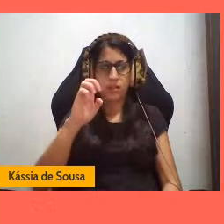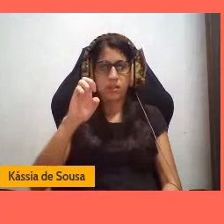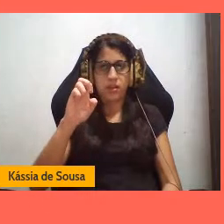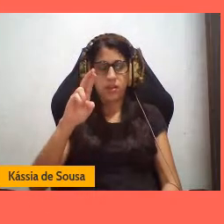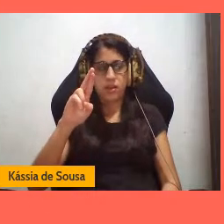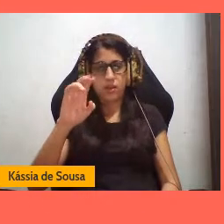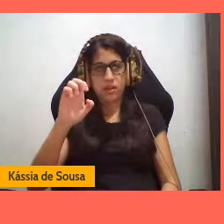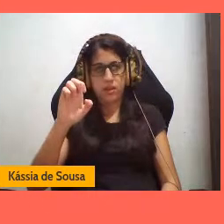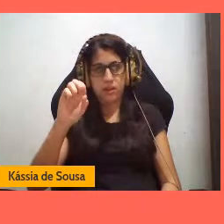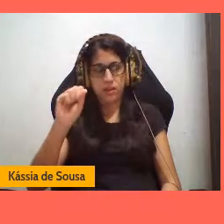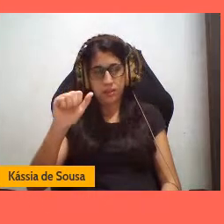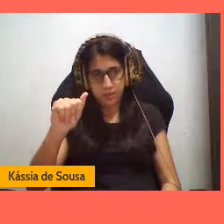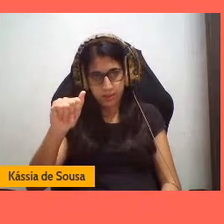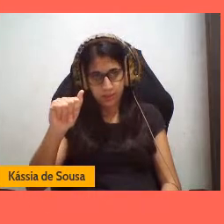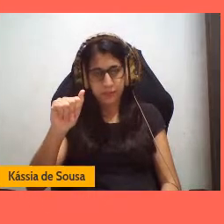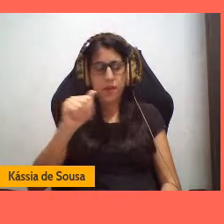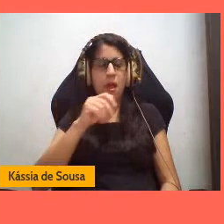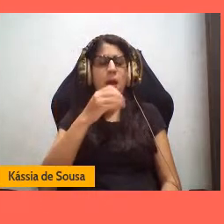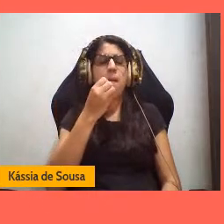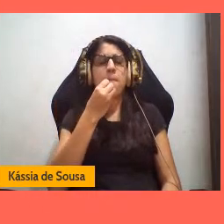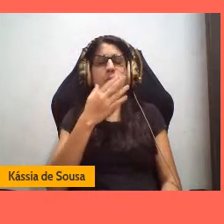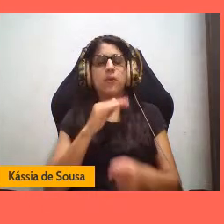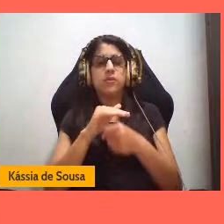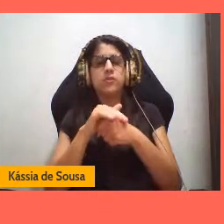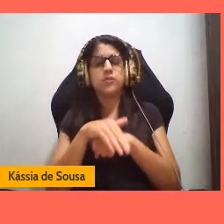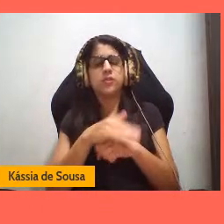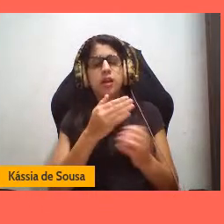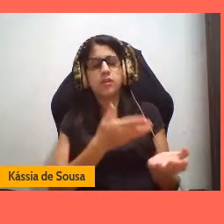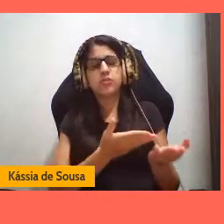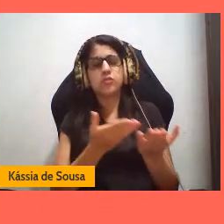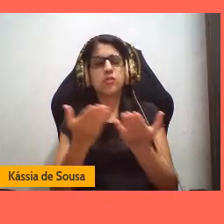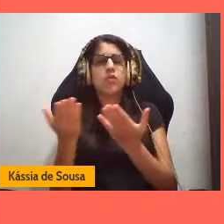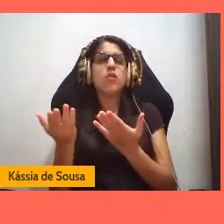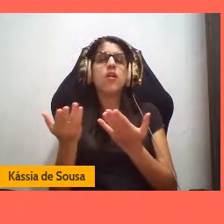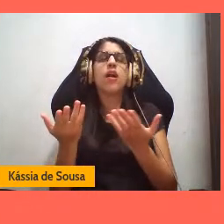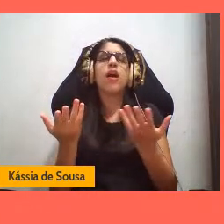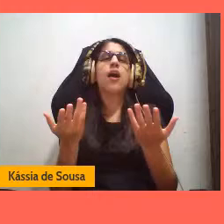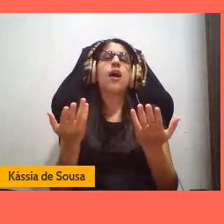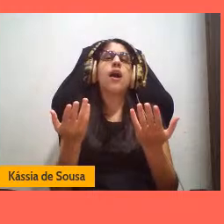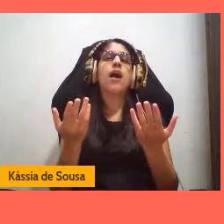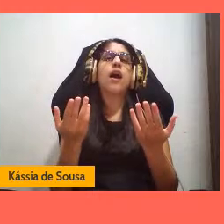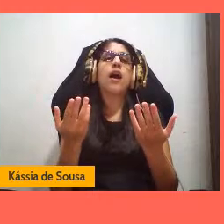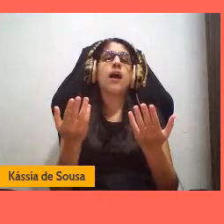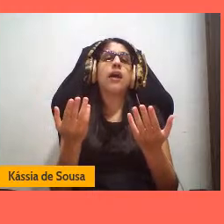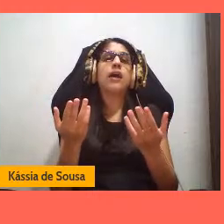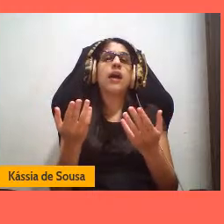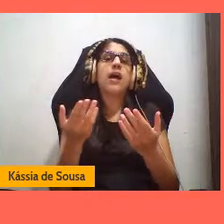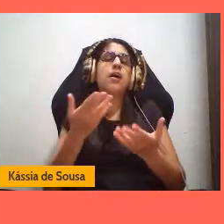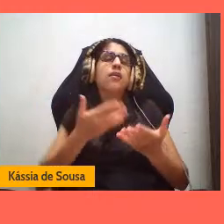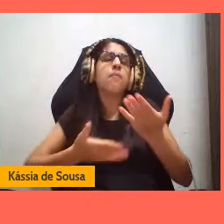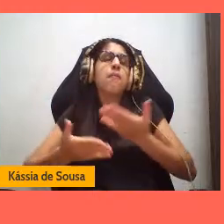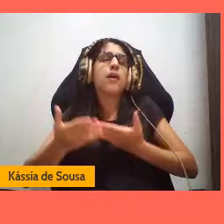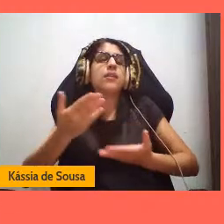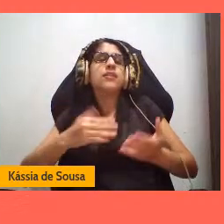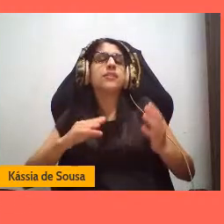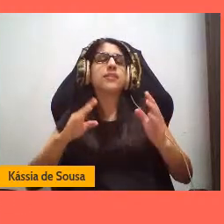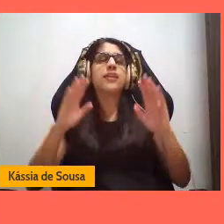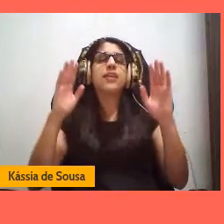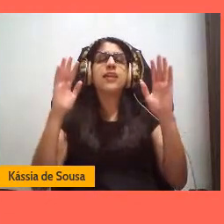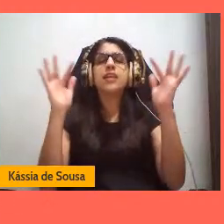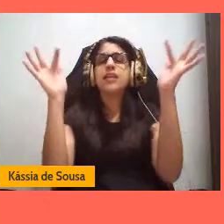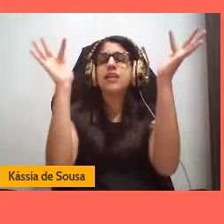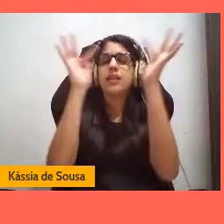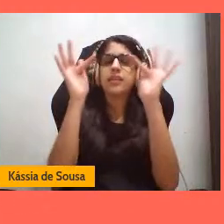Então, boa noite a todos e a todas. Só compartilhando a alegria, né, de estar no encerramento desse momento tão, tão importante,